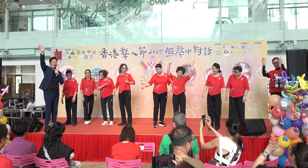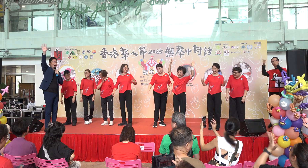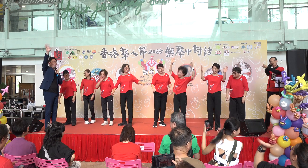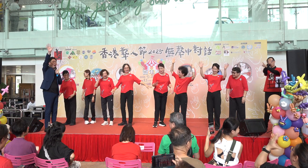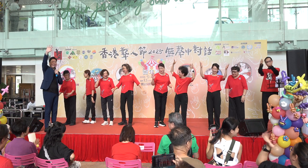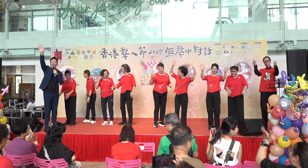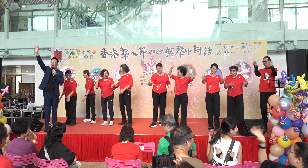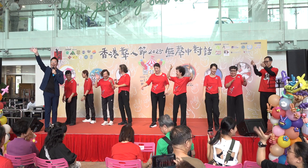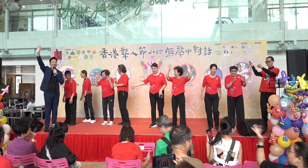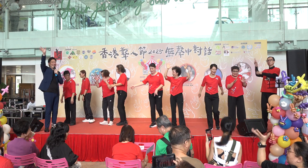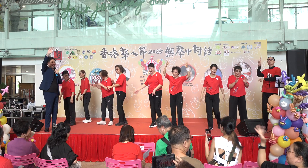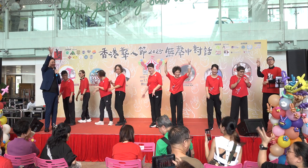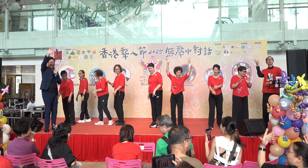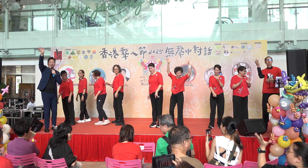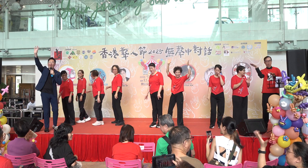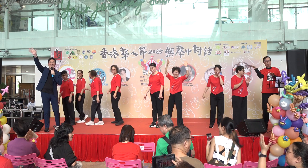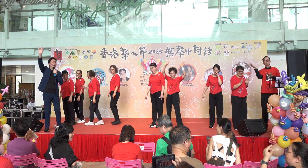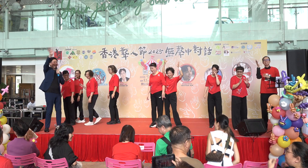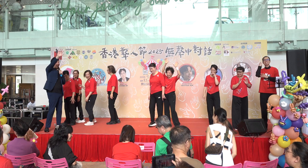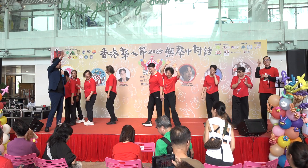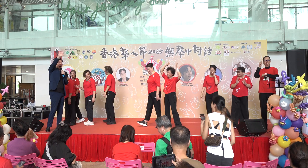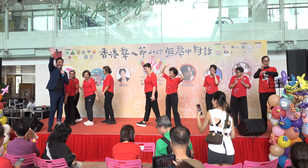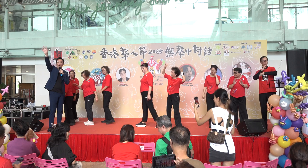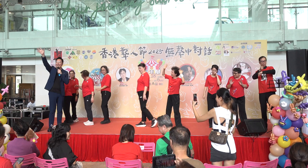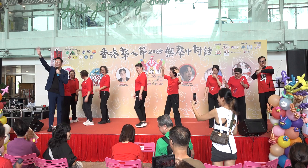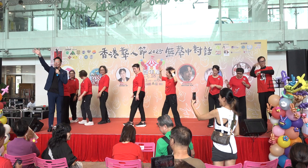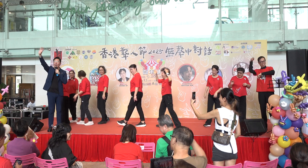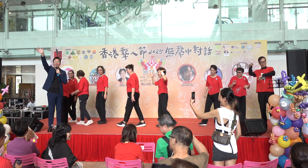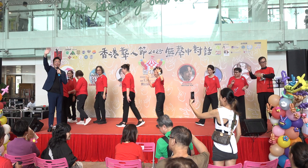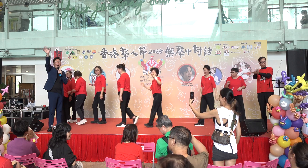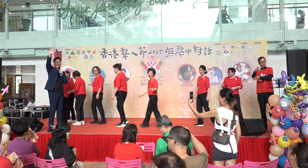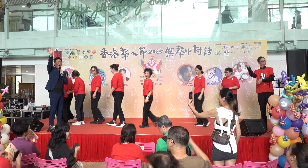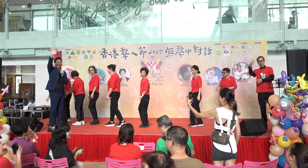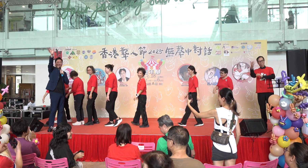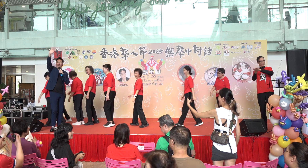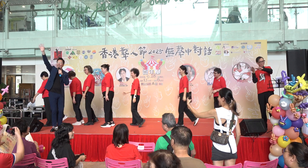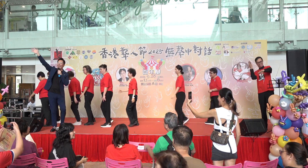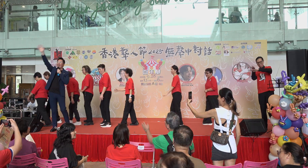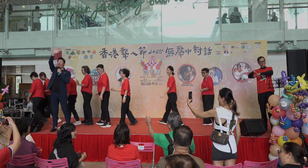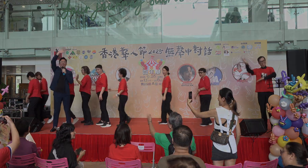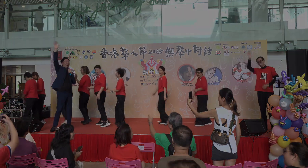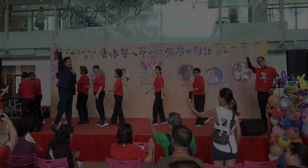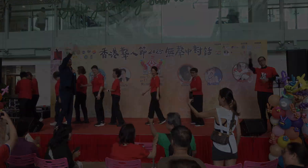我叫 Roy 鄧浩懷，有機會下年龍人節我再同大家 encore 啊 ！Thank you， 多謝。